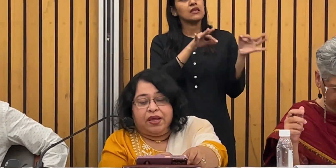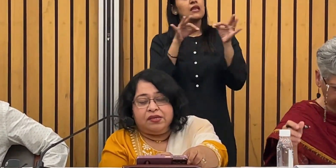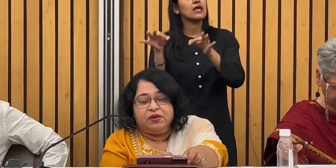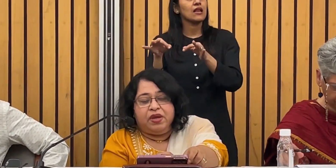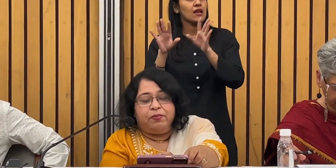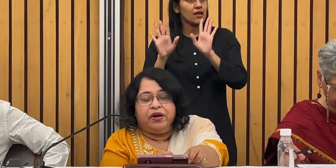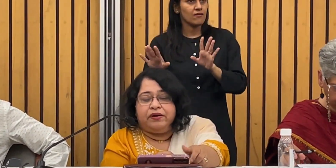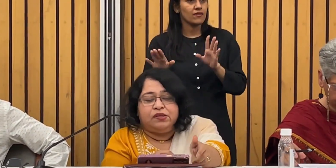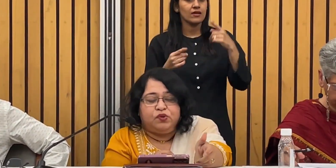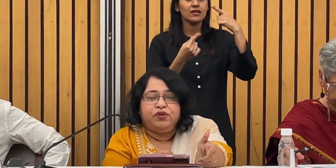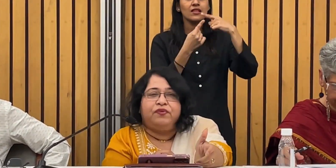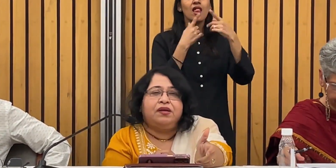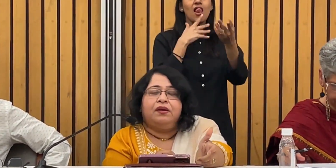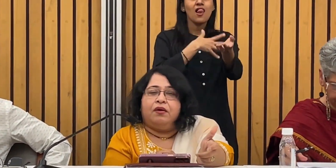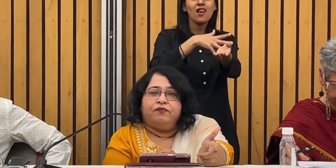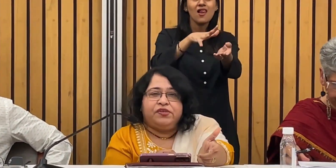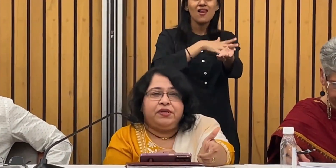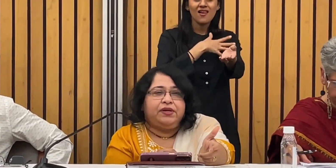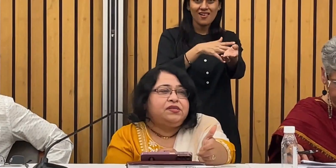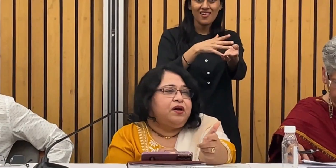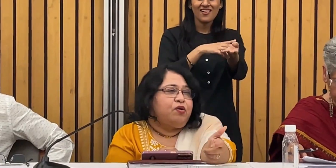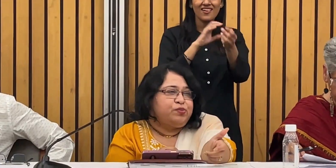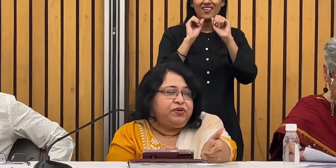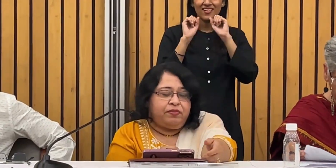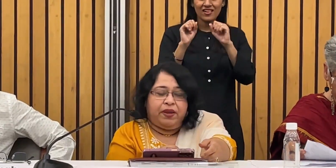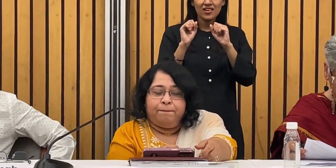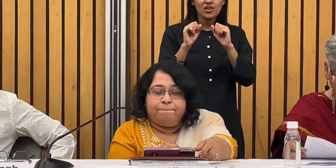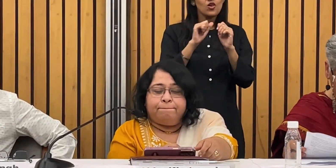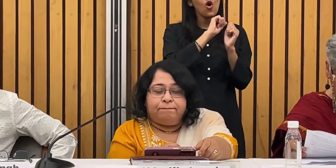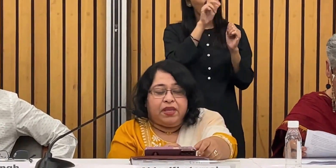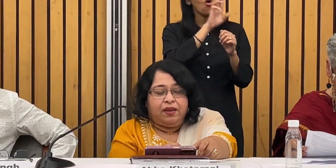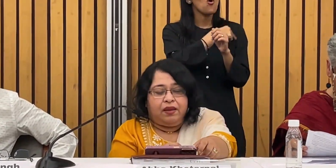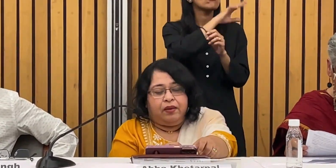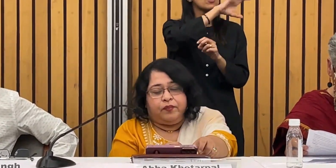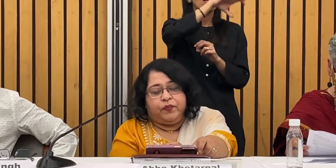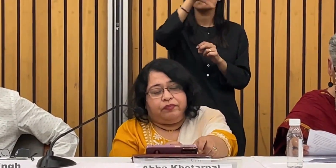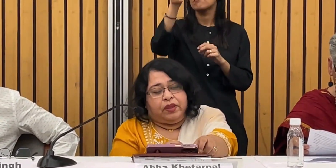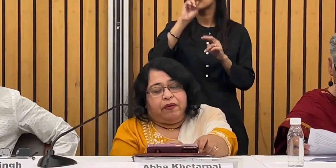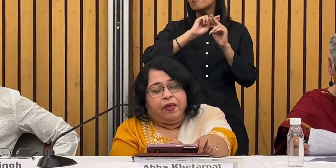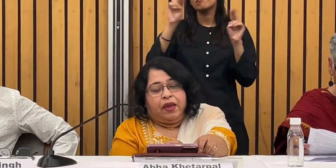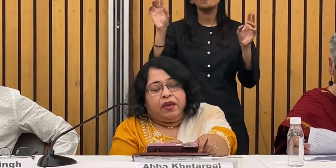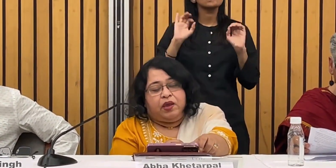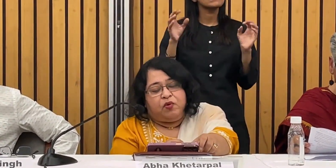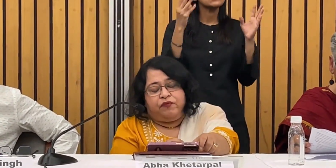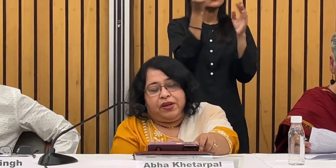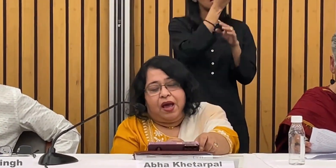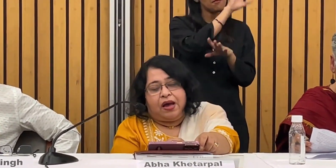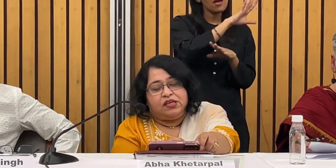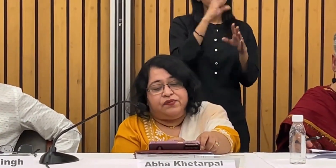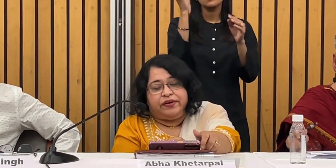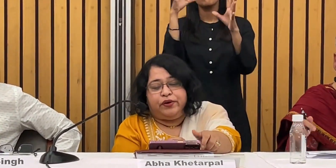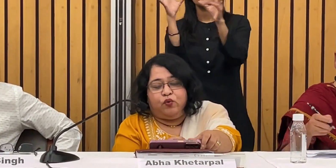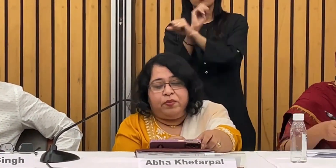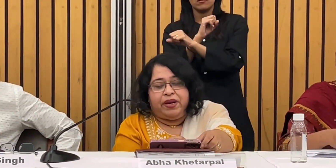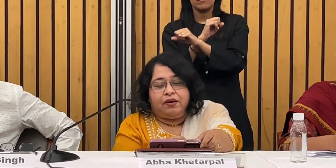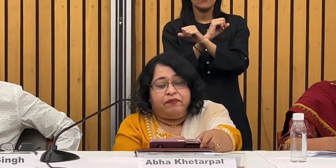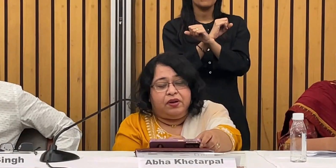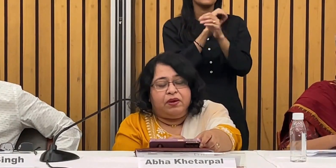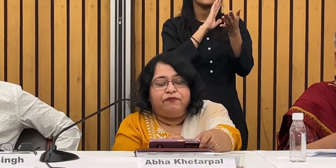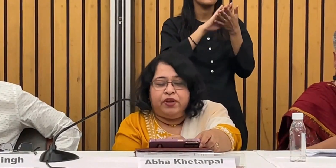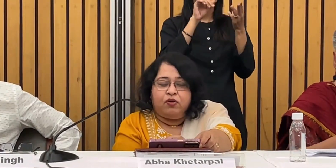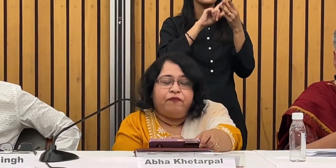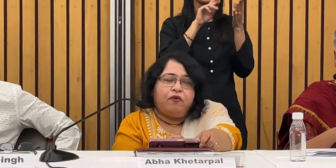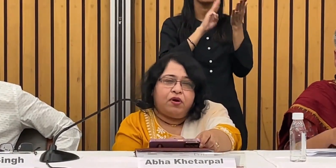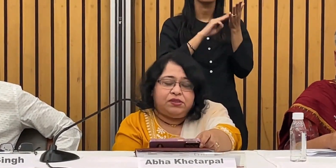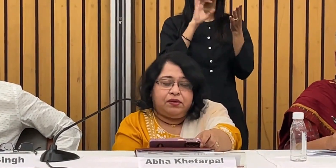For thalassemia blood transfusion facilities हर हॉस्पिटल में नहीं है. Hemophilia RH factor to be made